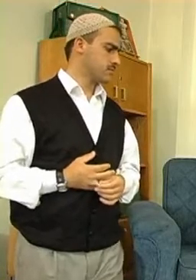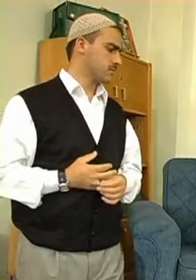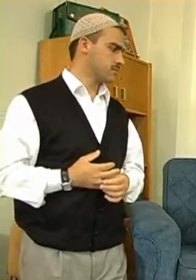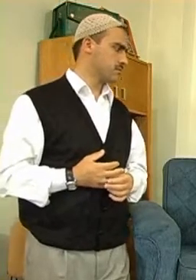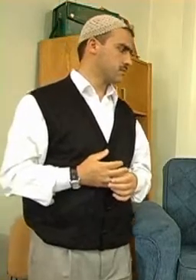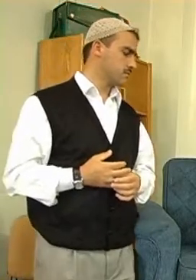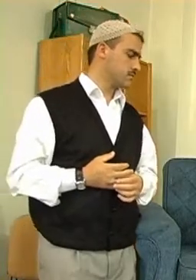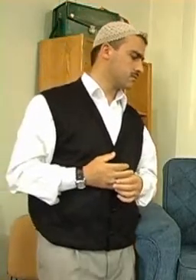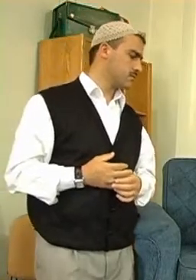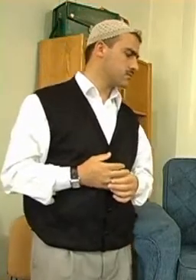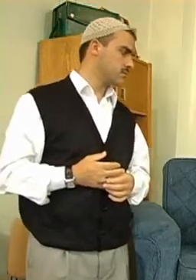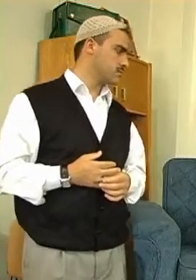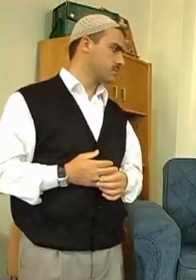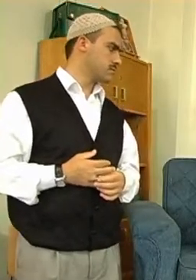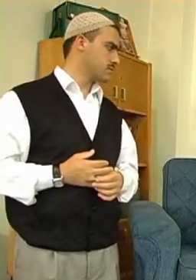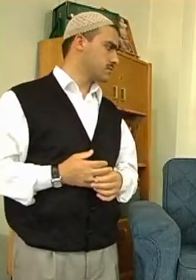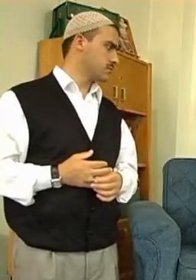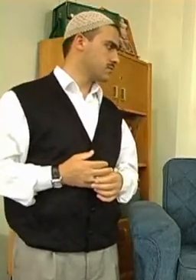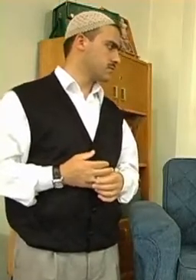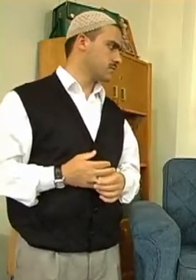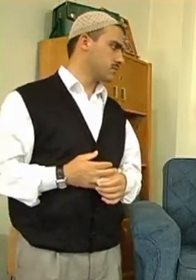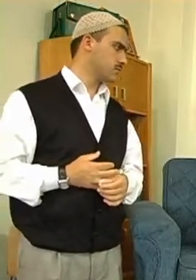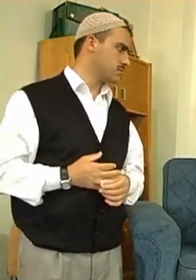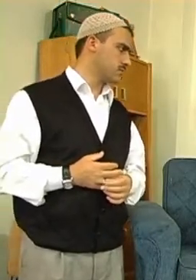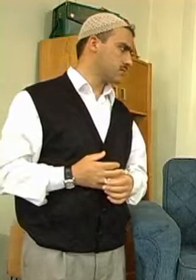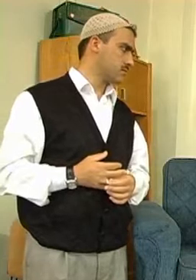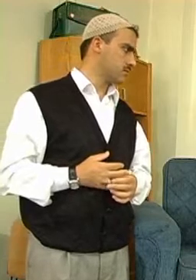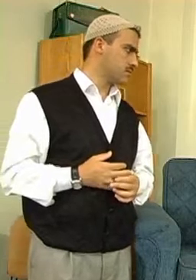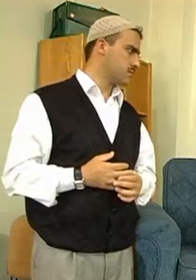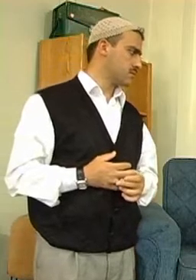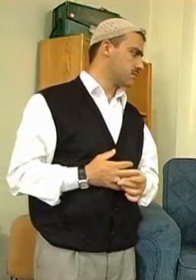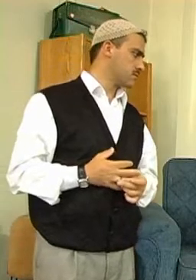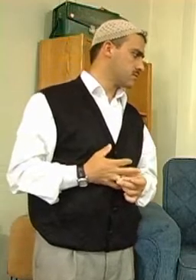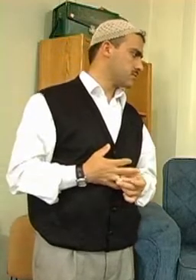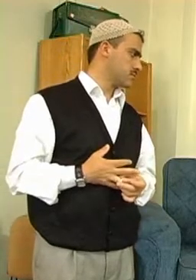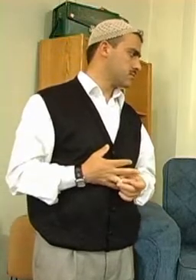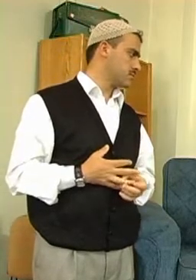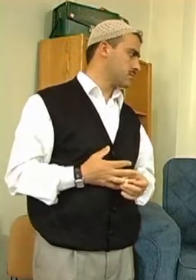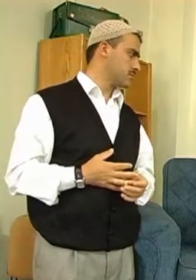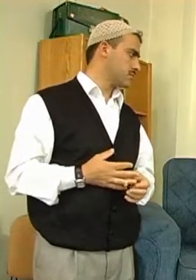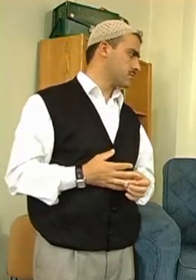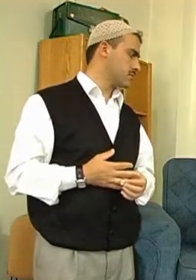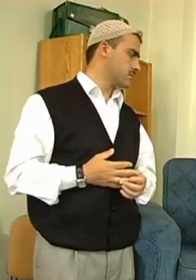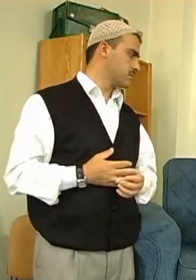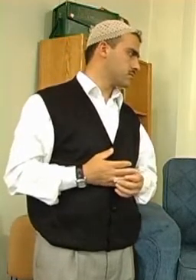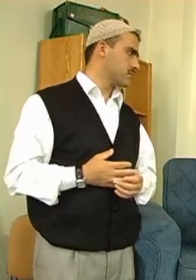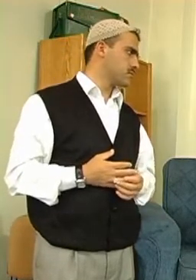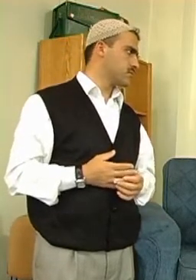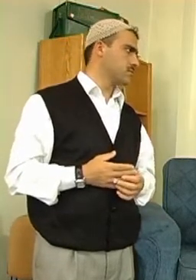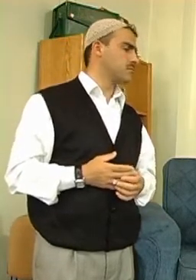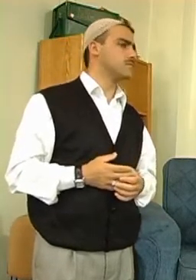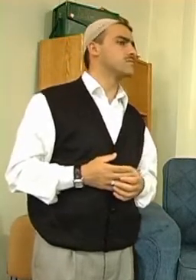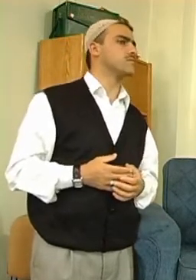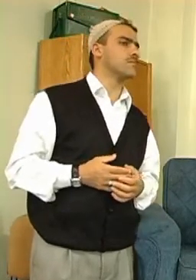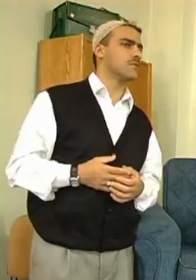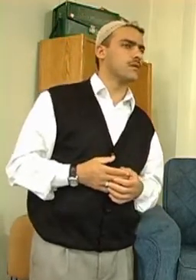evet sonra? Evet. Mahlukuyum. Sani Zülcelal'i masluyum. Mahlukuyum. Ha. Rahmet ve keremine